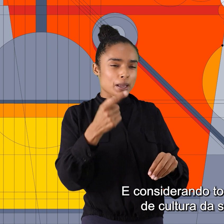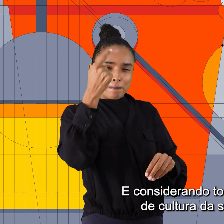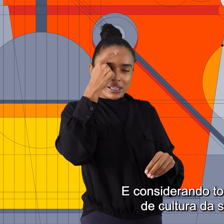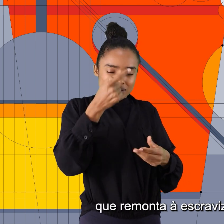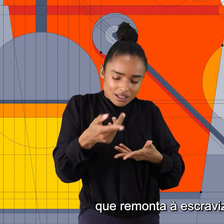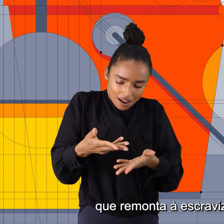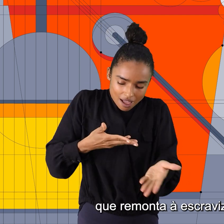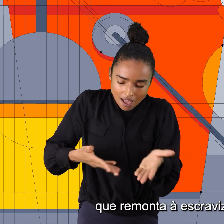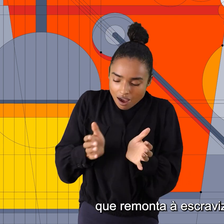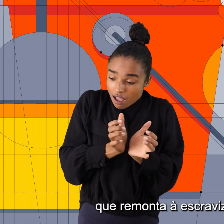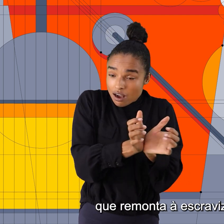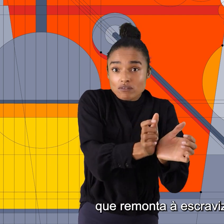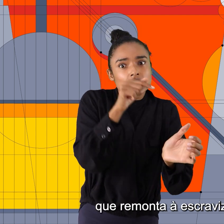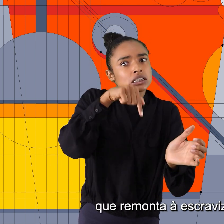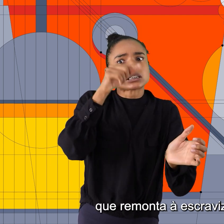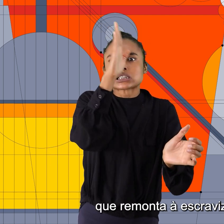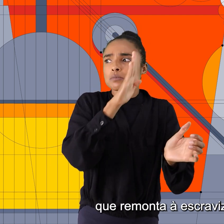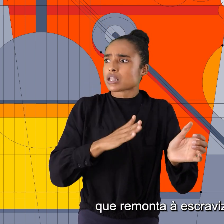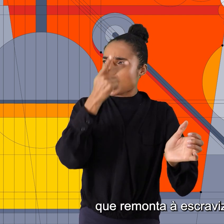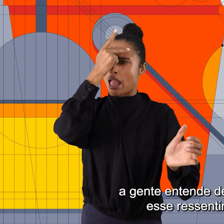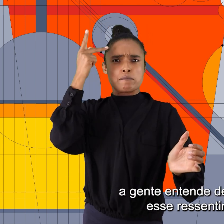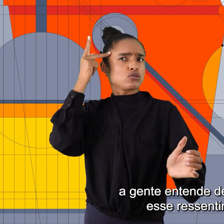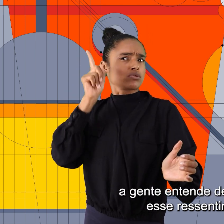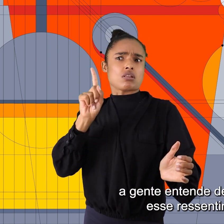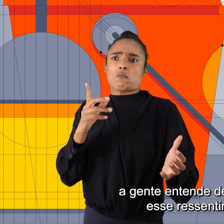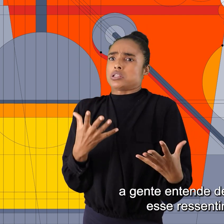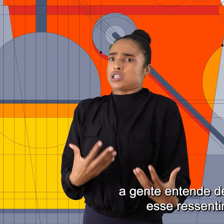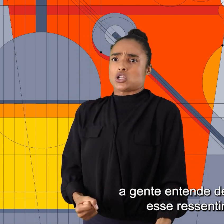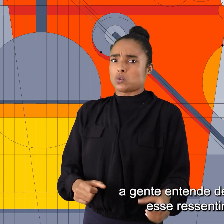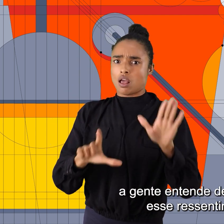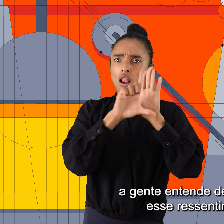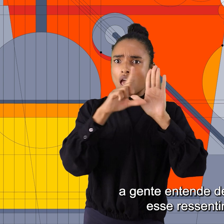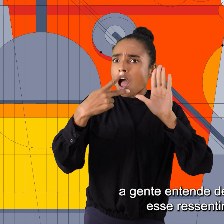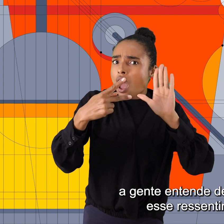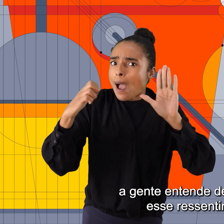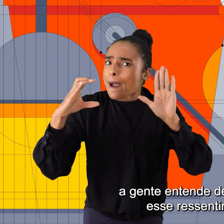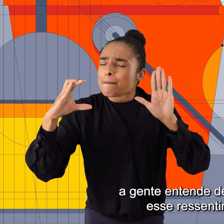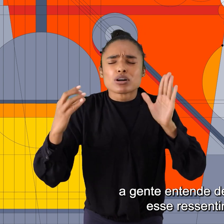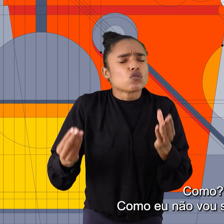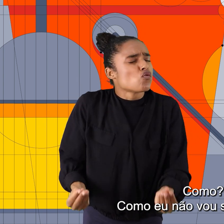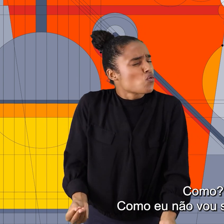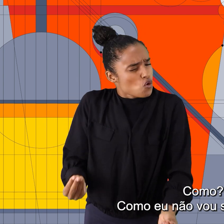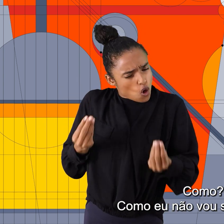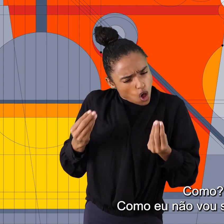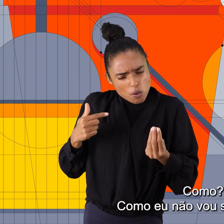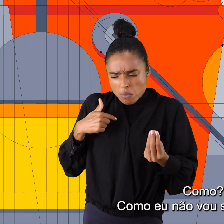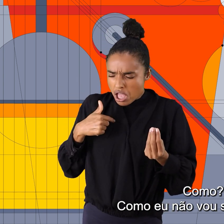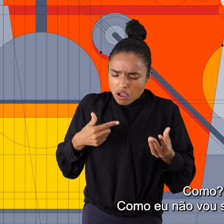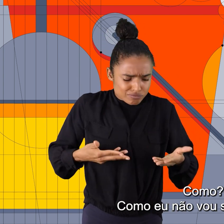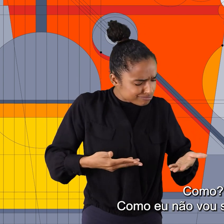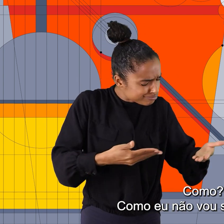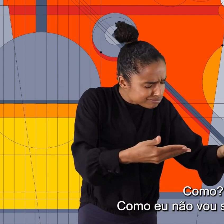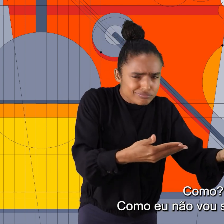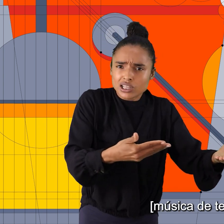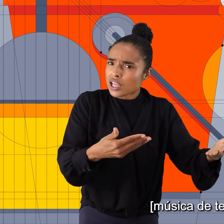da servidão que remonta à escravização no Brasil, a gente entende de onde vem esse ressentimento. Como eu não vou